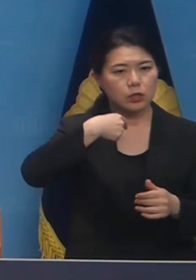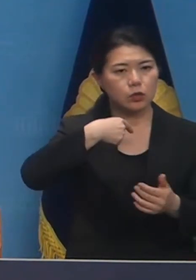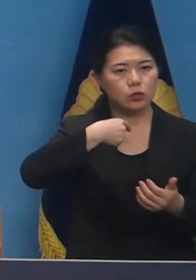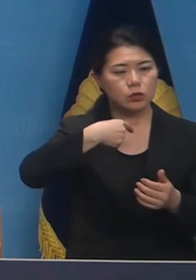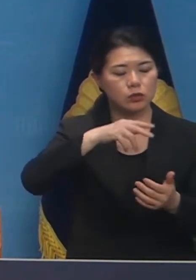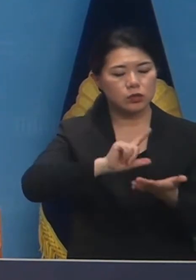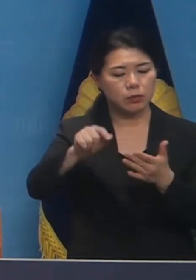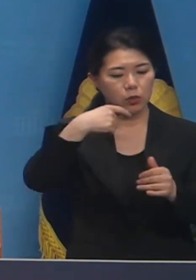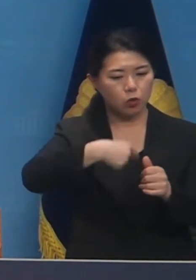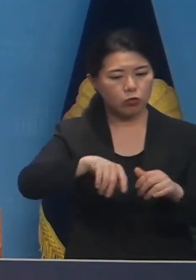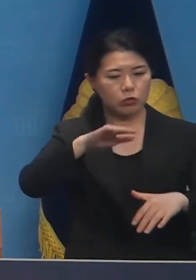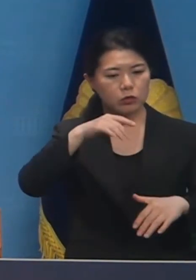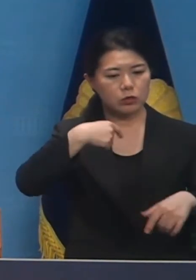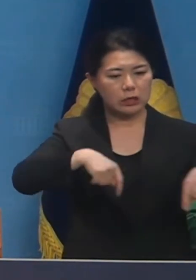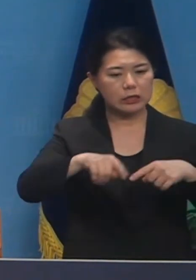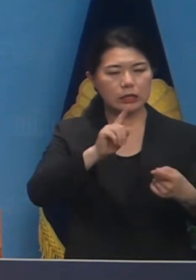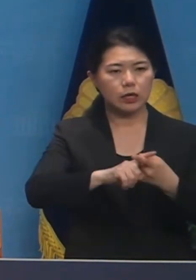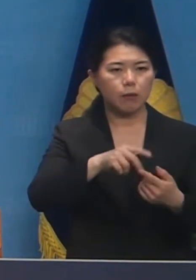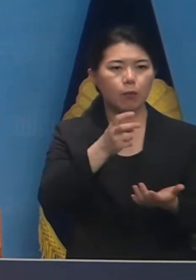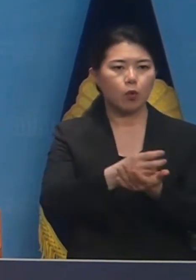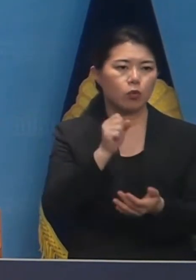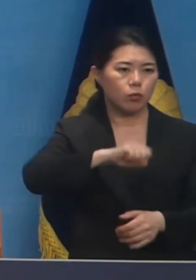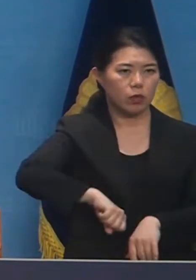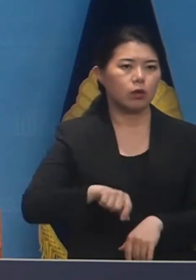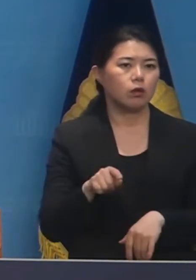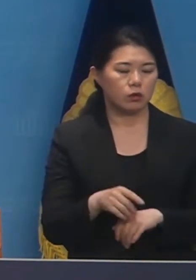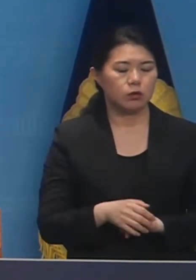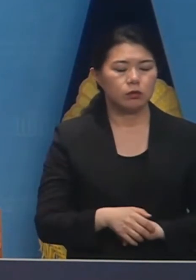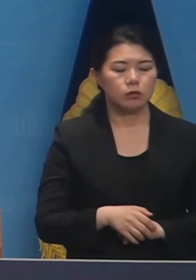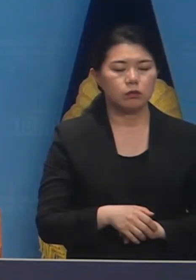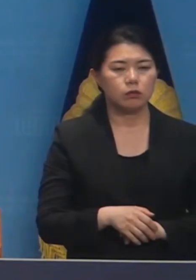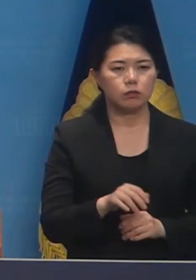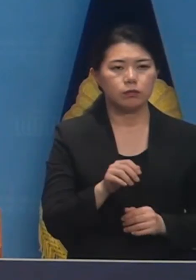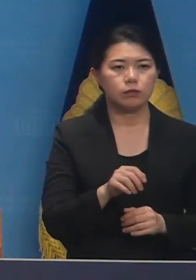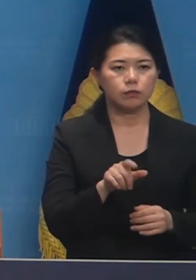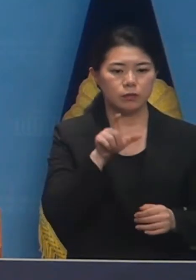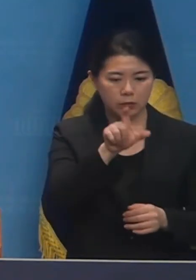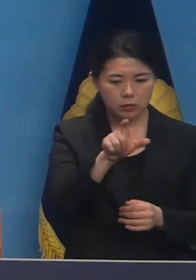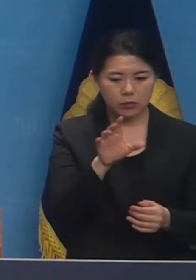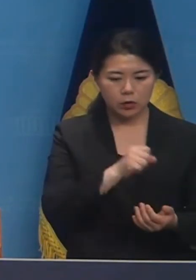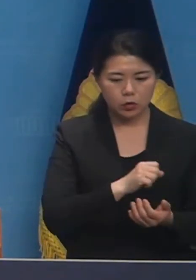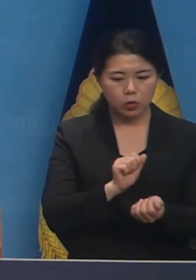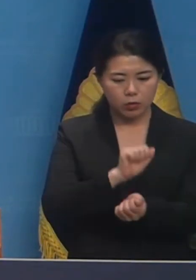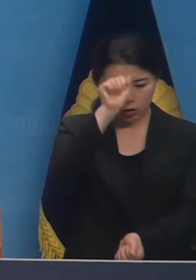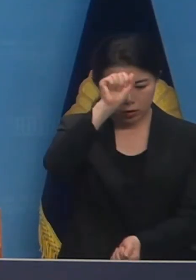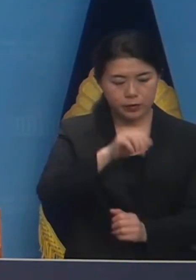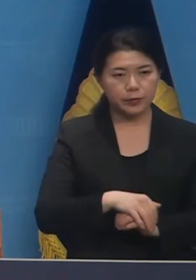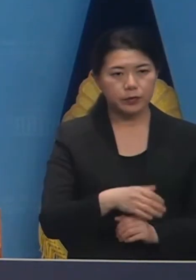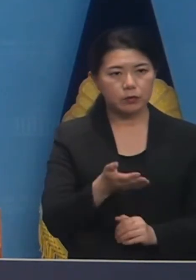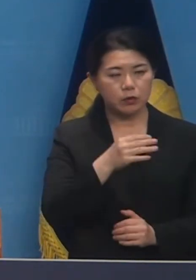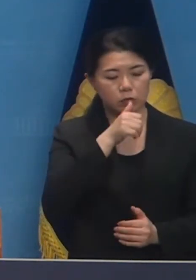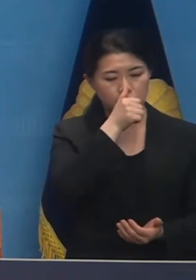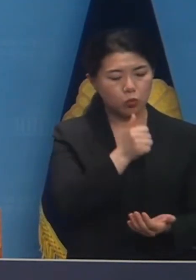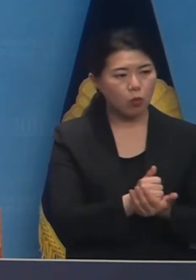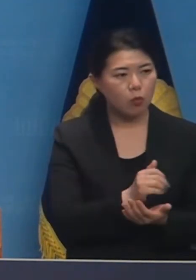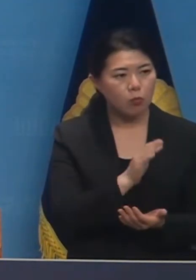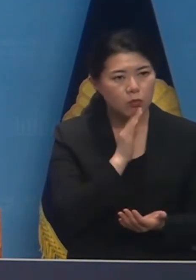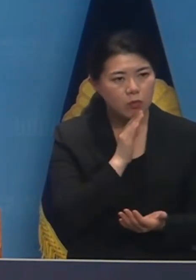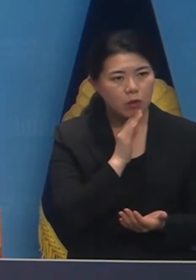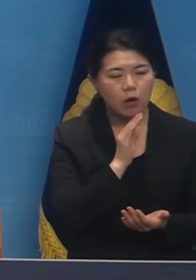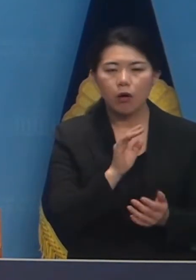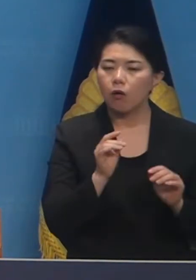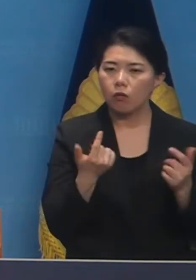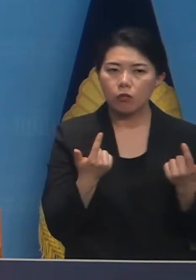법률 위반이었습니다. 그런데 이 범죄 사실에